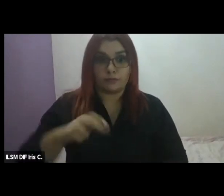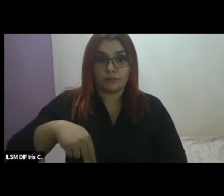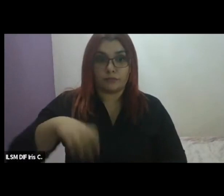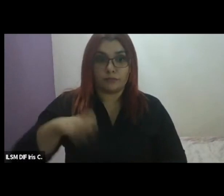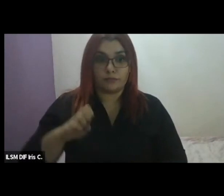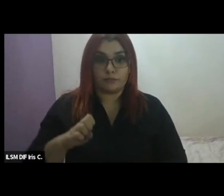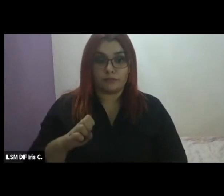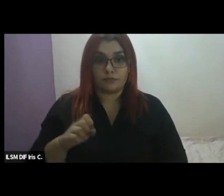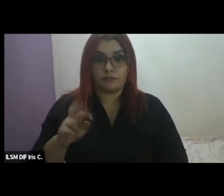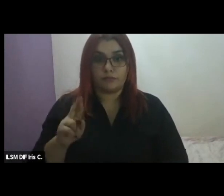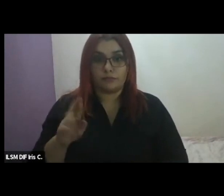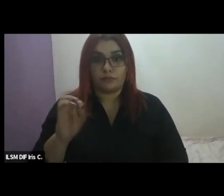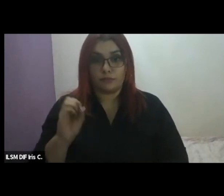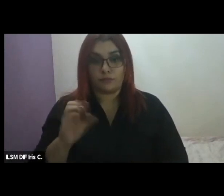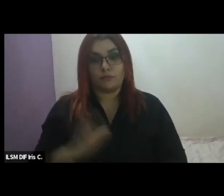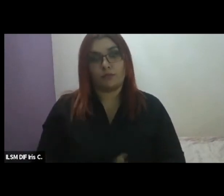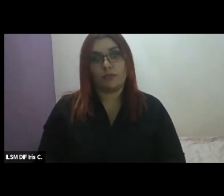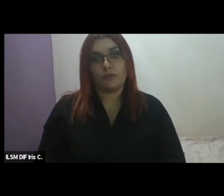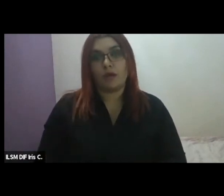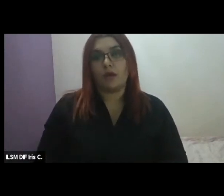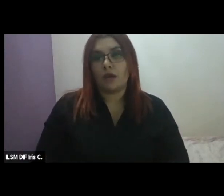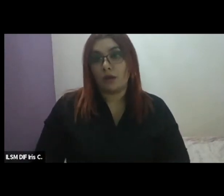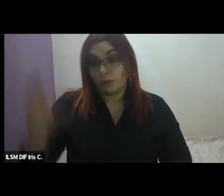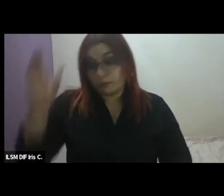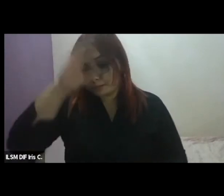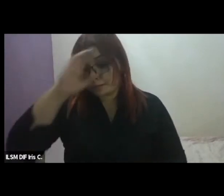naturales, las ciencias sociales y las humanidades.